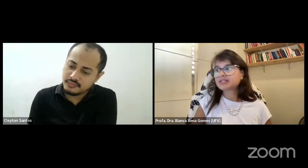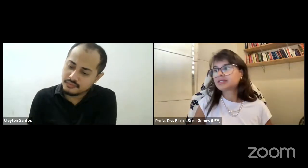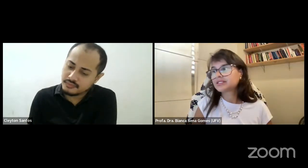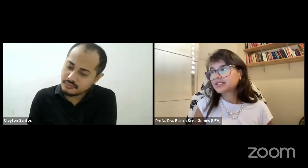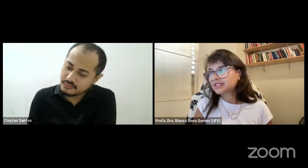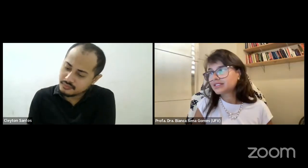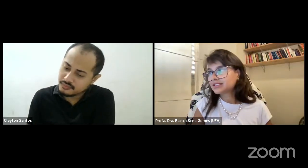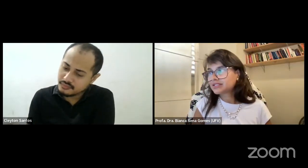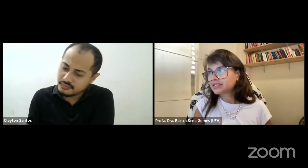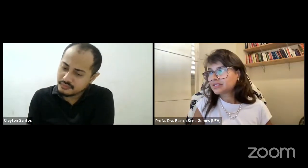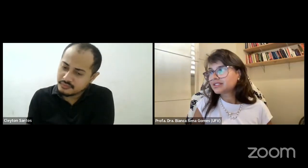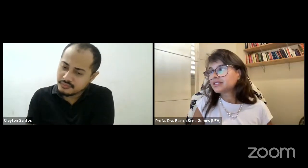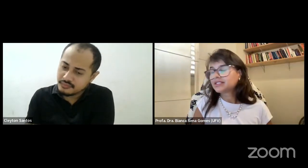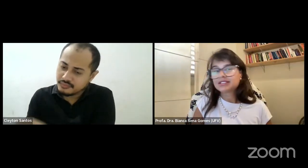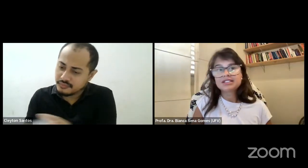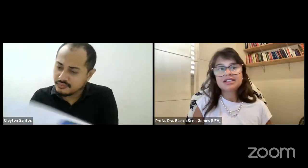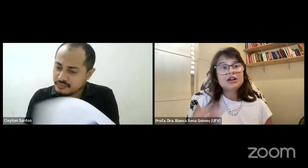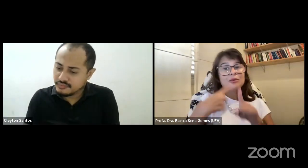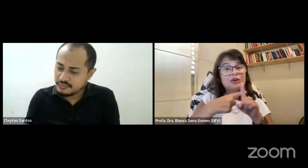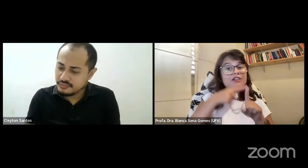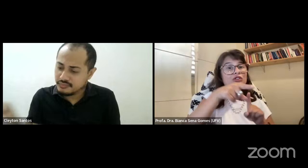49.3.